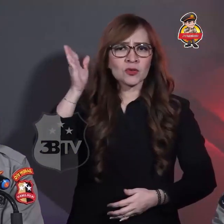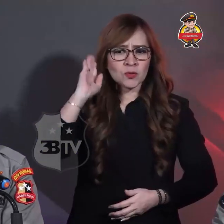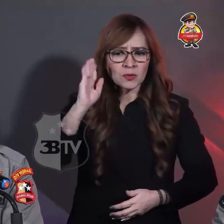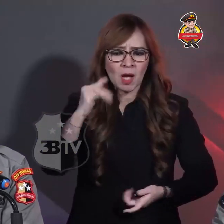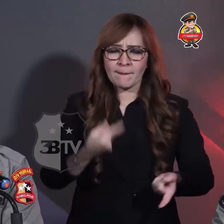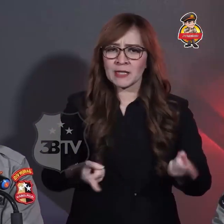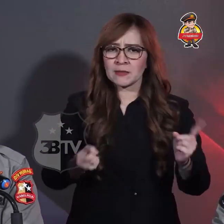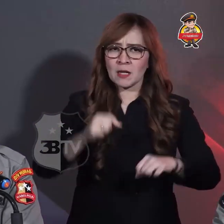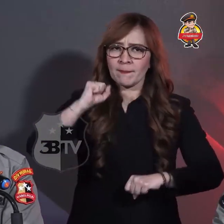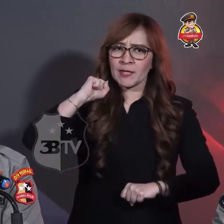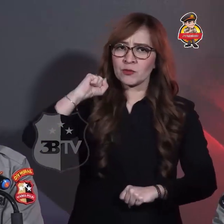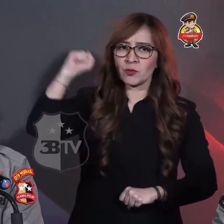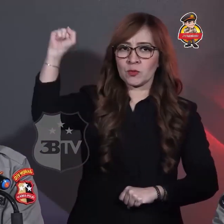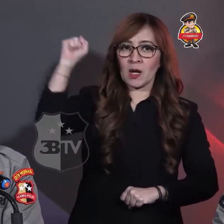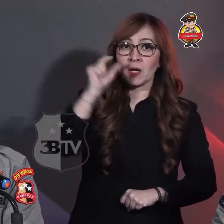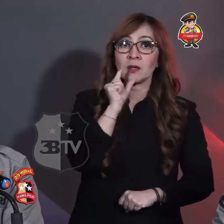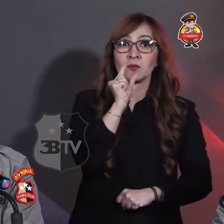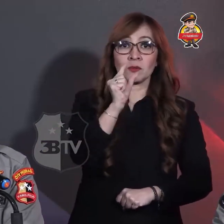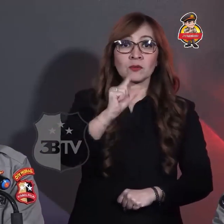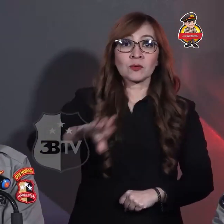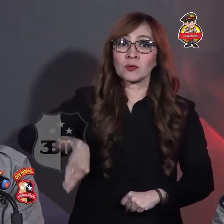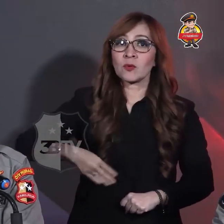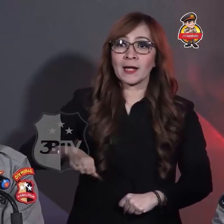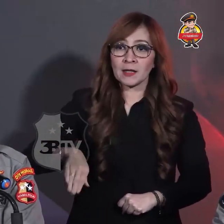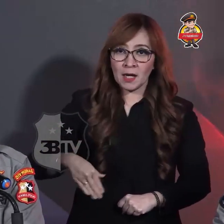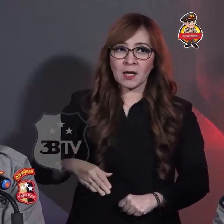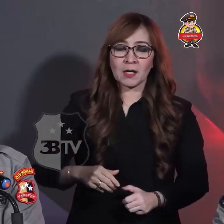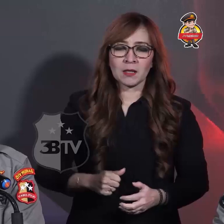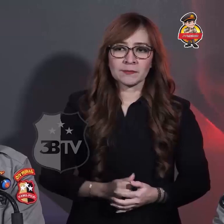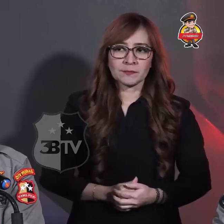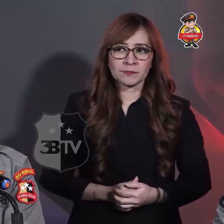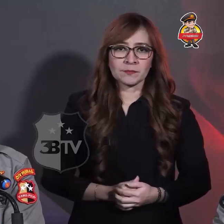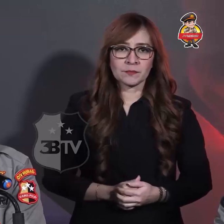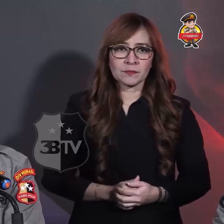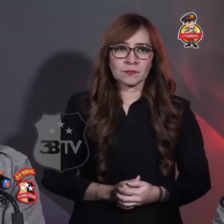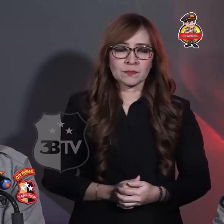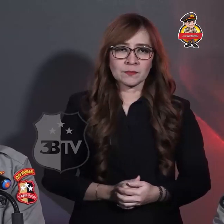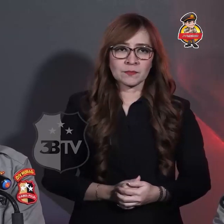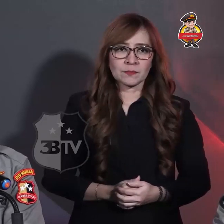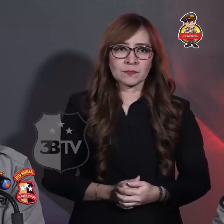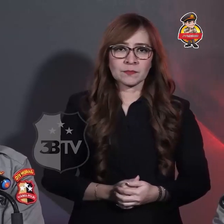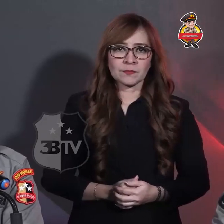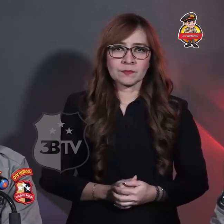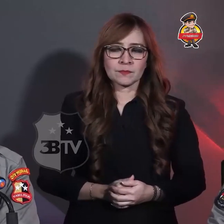bagi keluarganya, ya. Kemudian rekan-rekan tahu bahwa